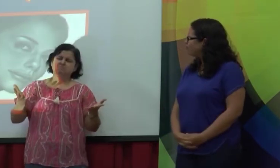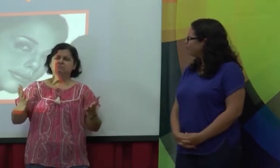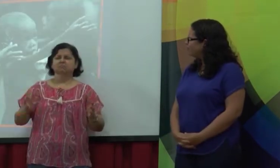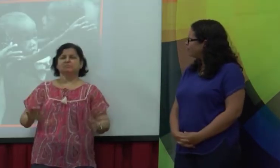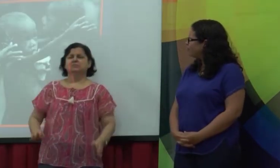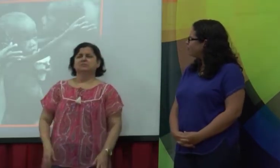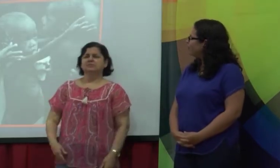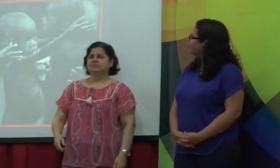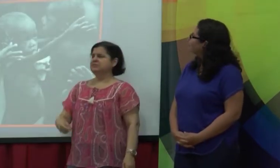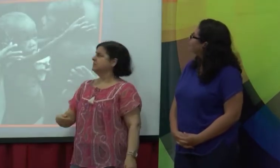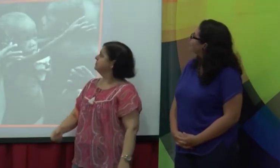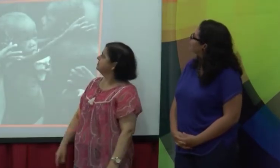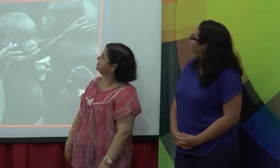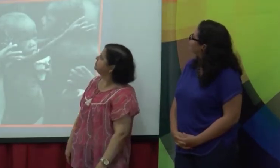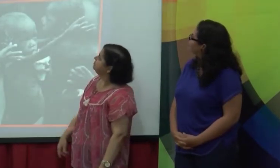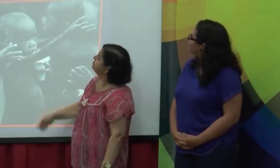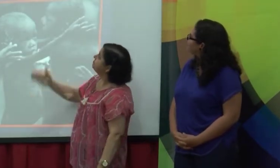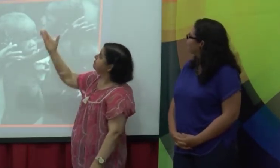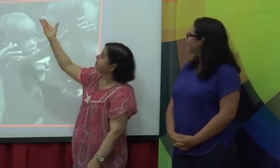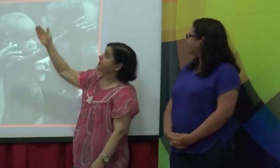sei, será? Vamos ver.